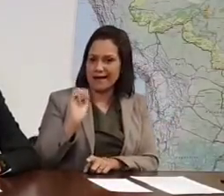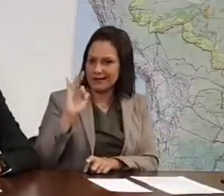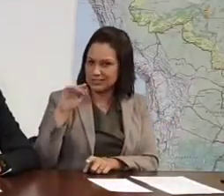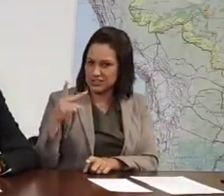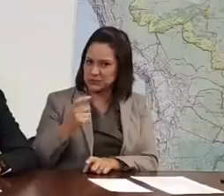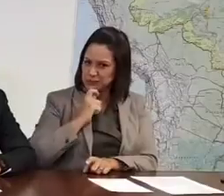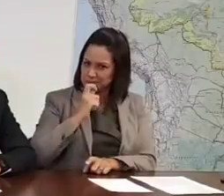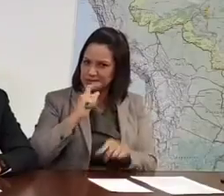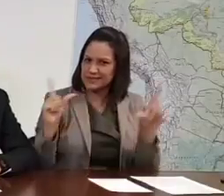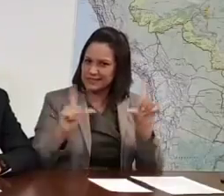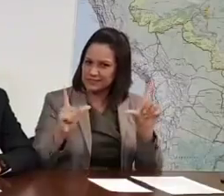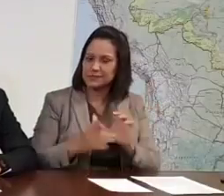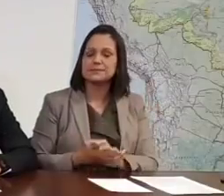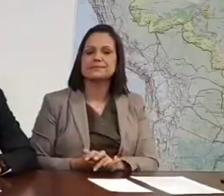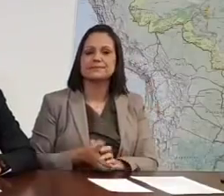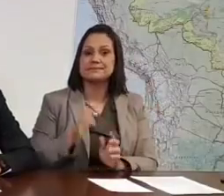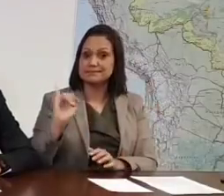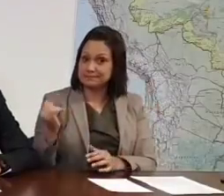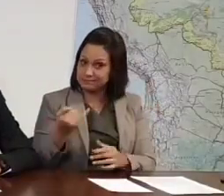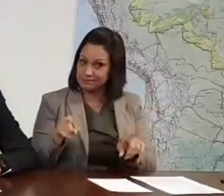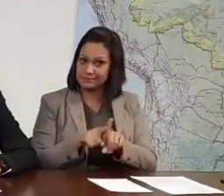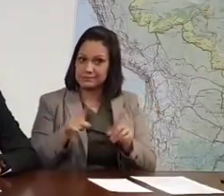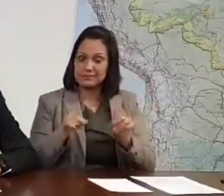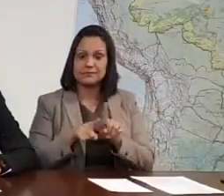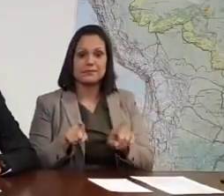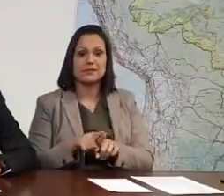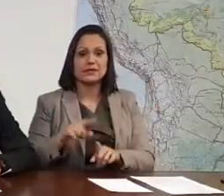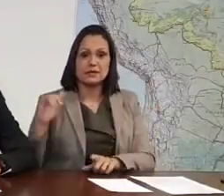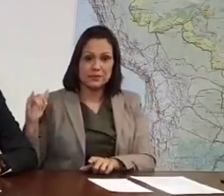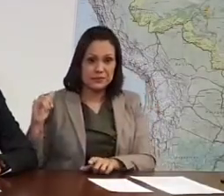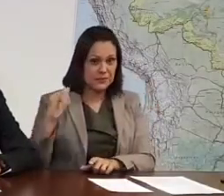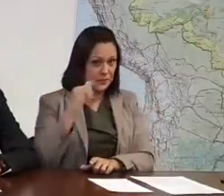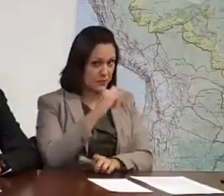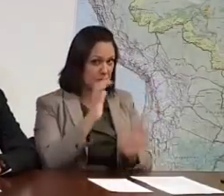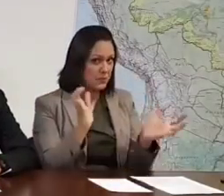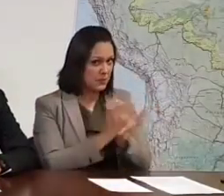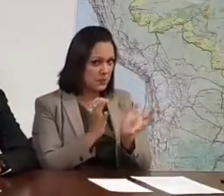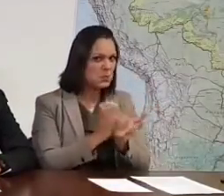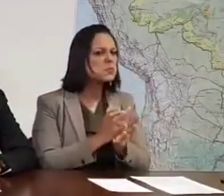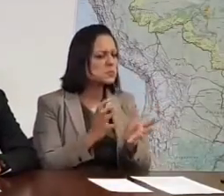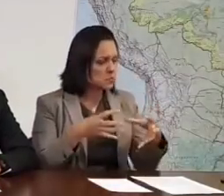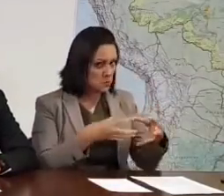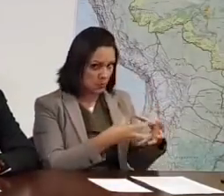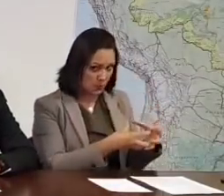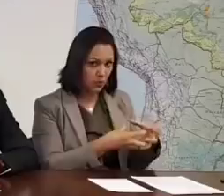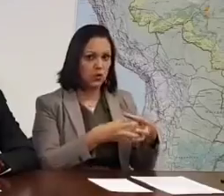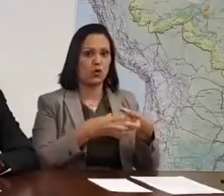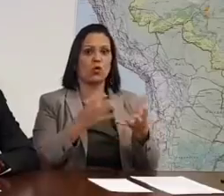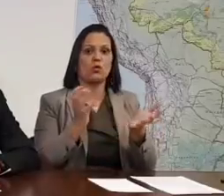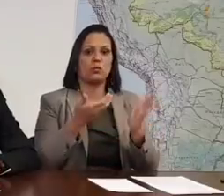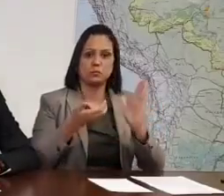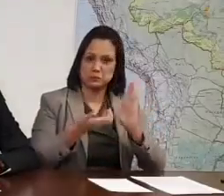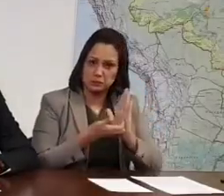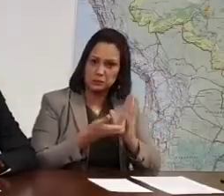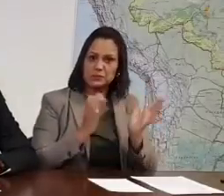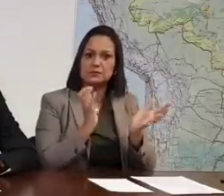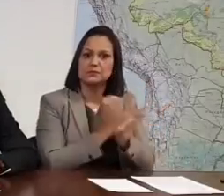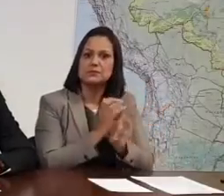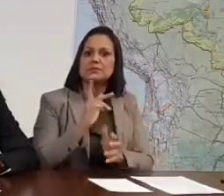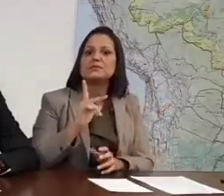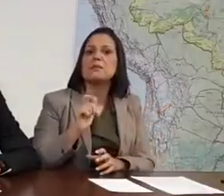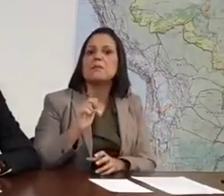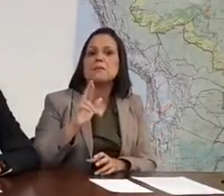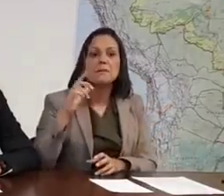aproveito a oportunidade, né? Na ida, foram meia dúzia parlamentares do Paraná conosco, entre eles o